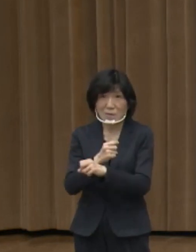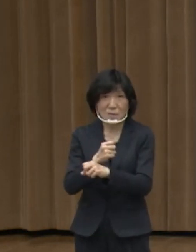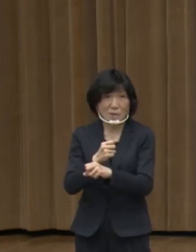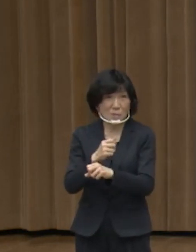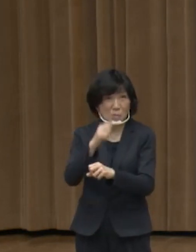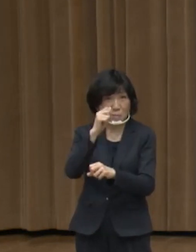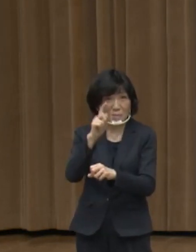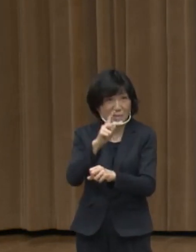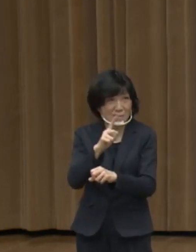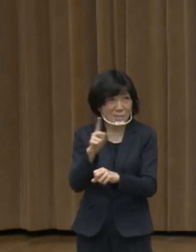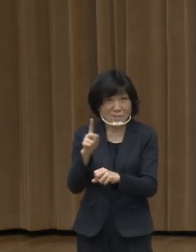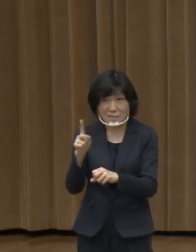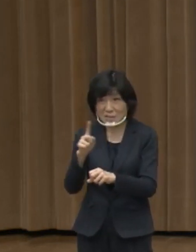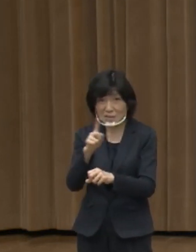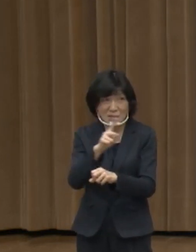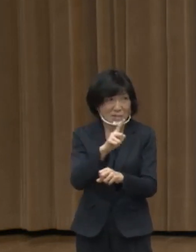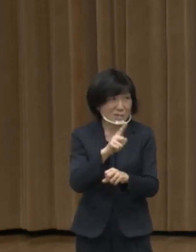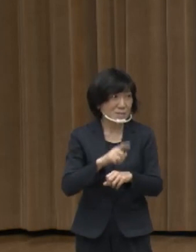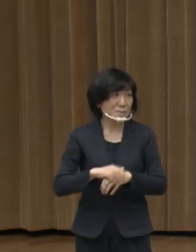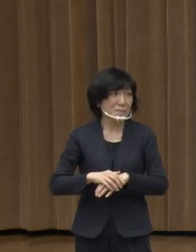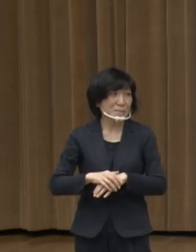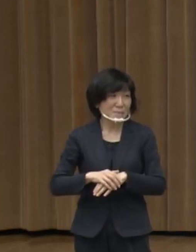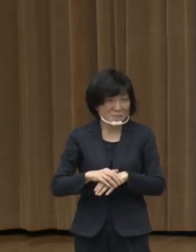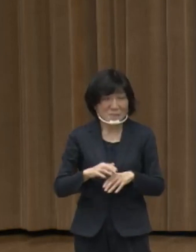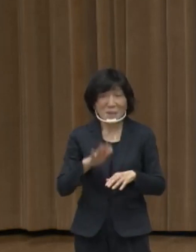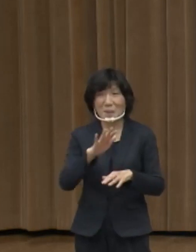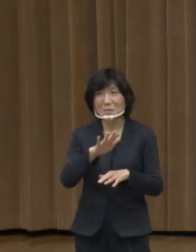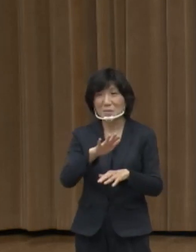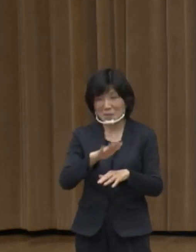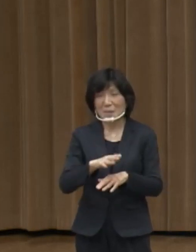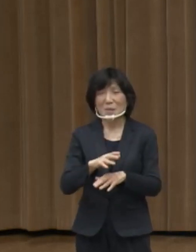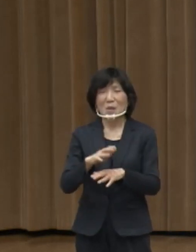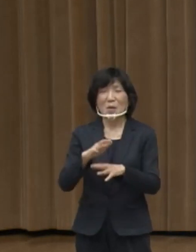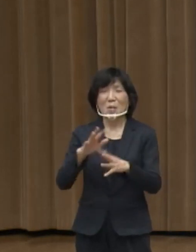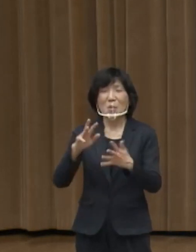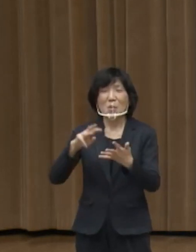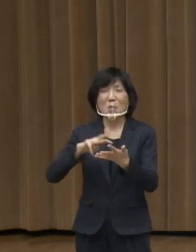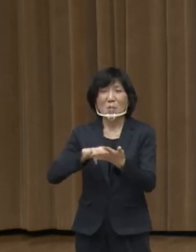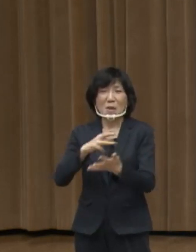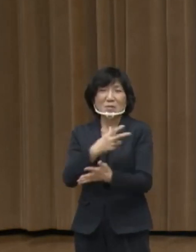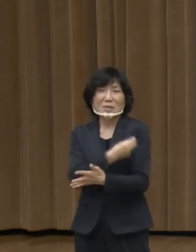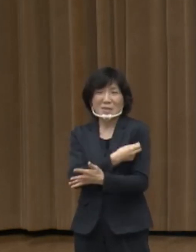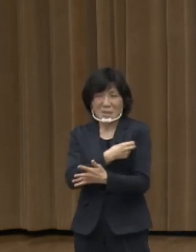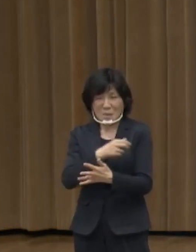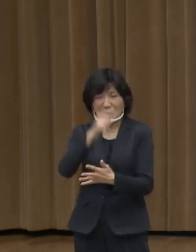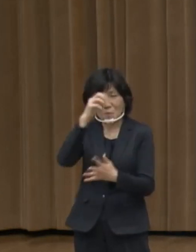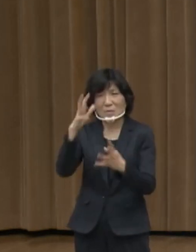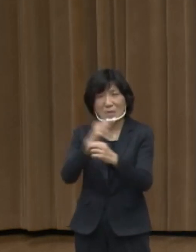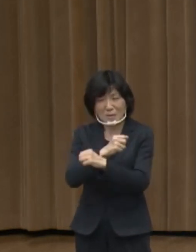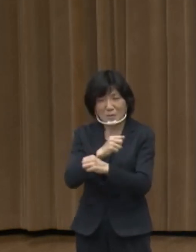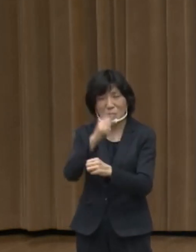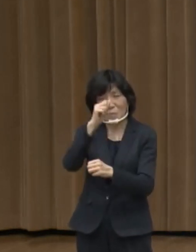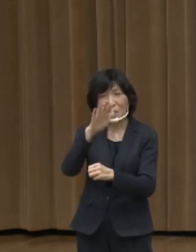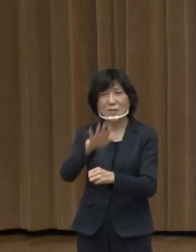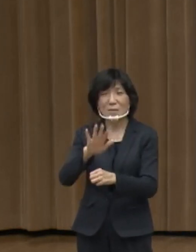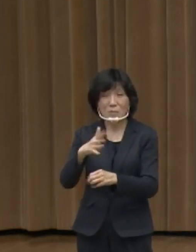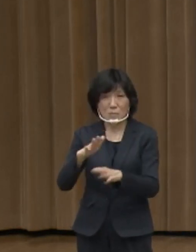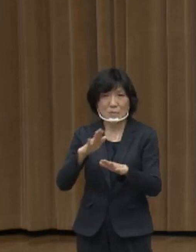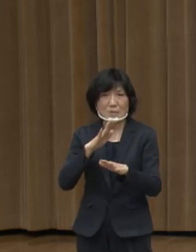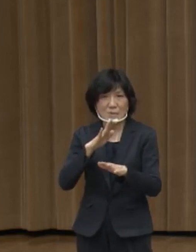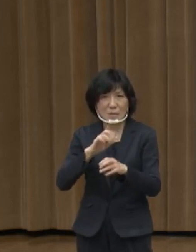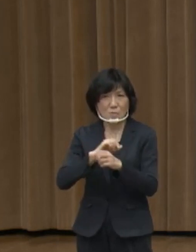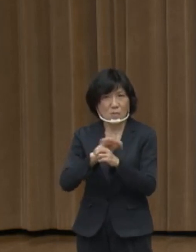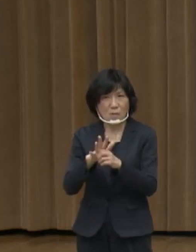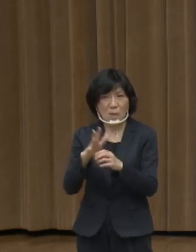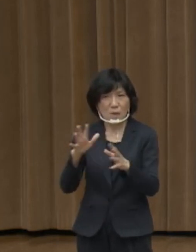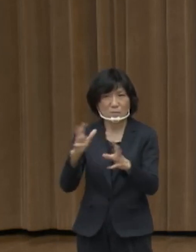ね。ごめんなさい。いずれにしてもすいません。非常に難しいというふうに思っています。